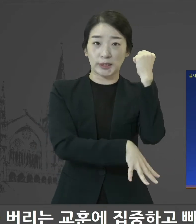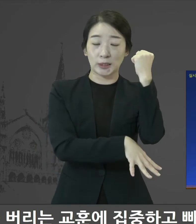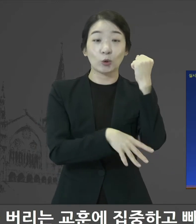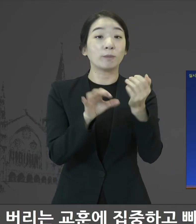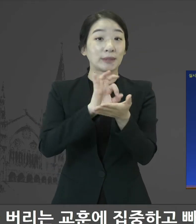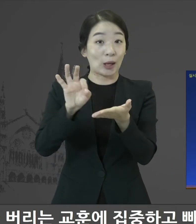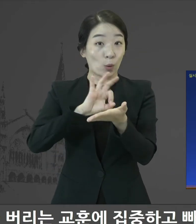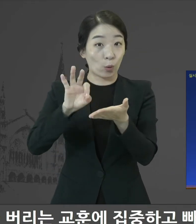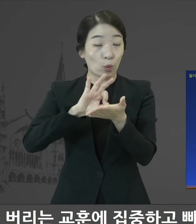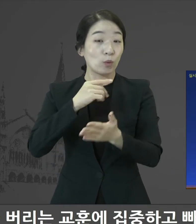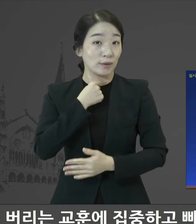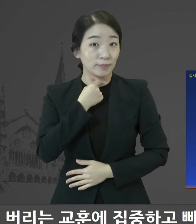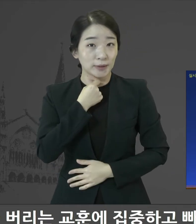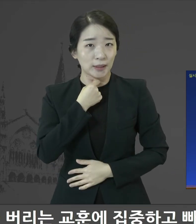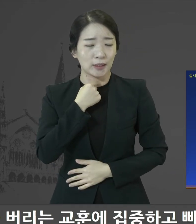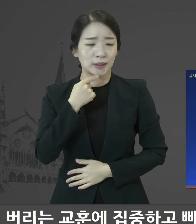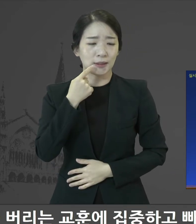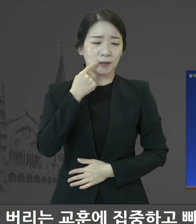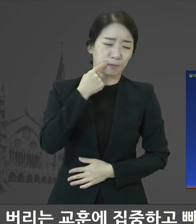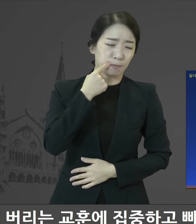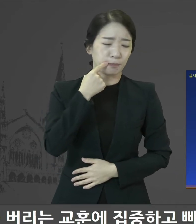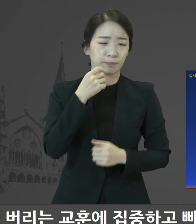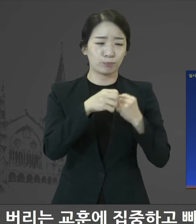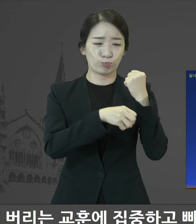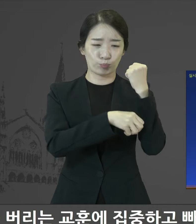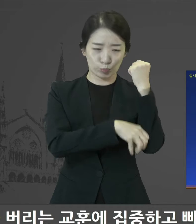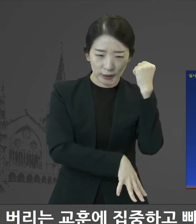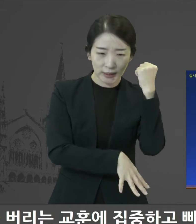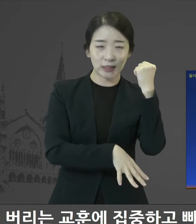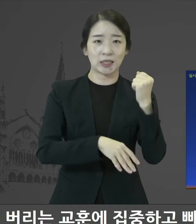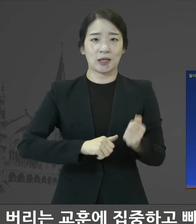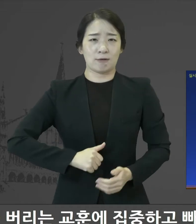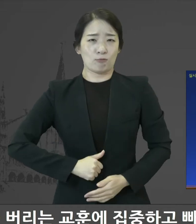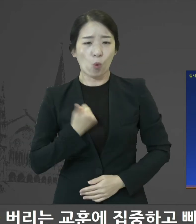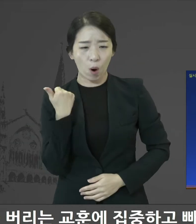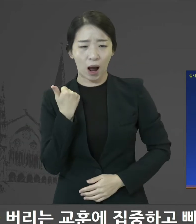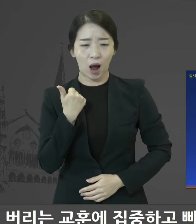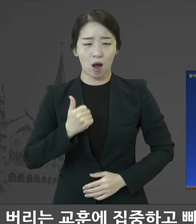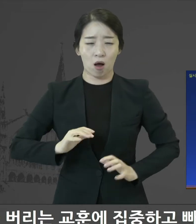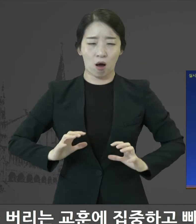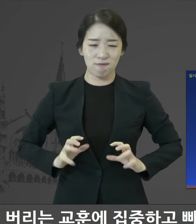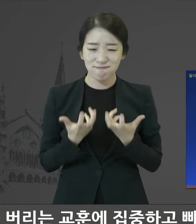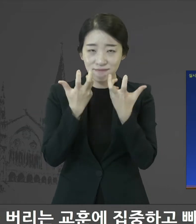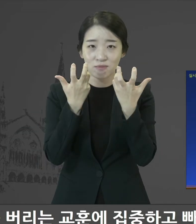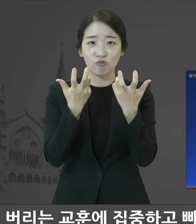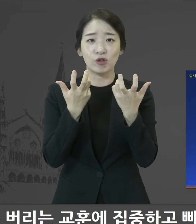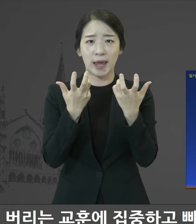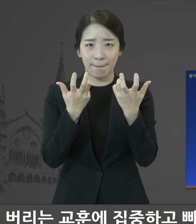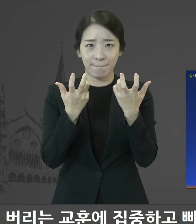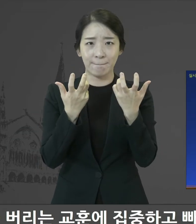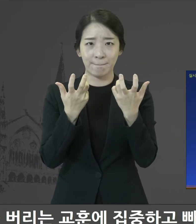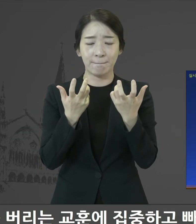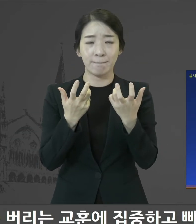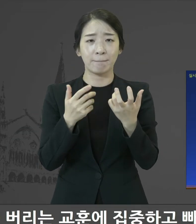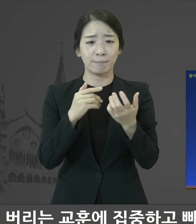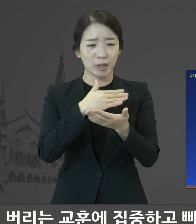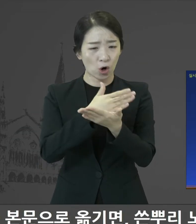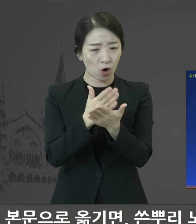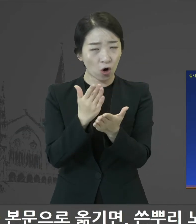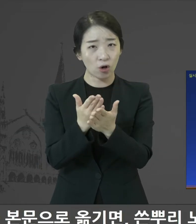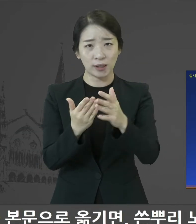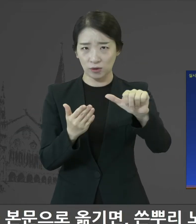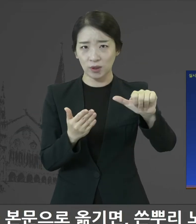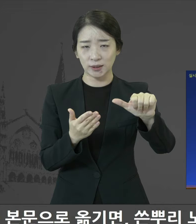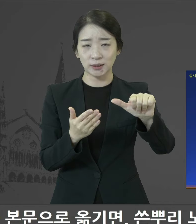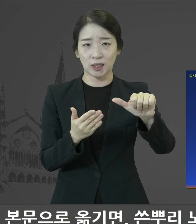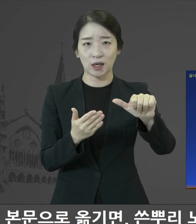합니다. 자, 쓴뿌리, 노함, 분냄, 요 세 단어를 묶으면요, 쓴뿌리가 우리가 내고 있는